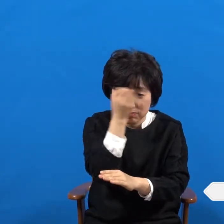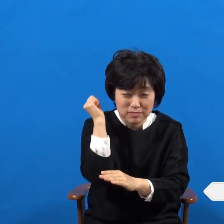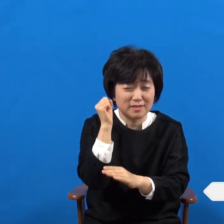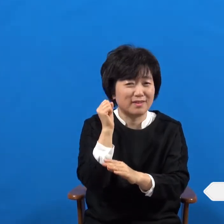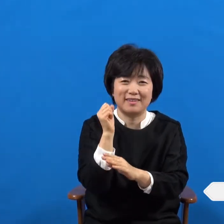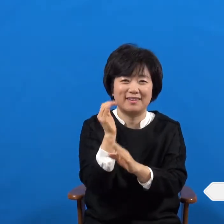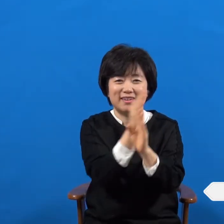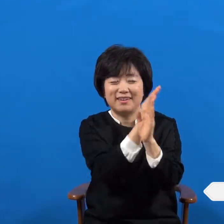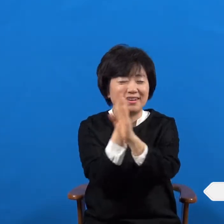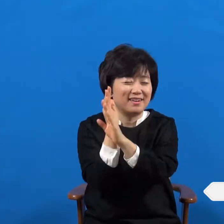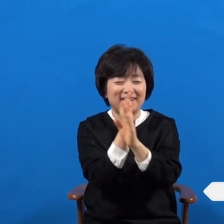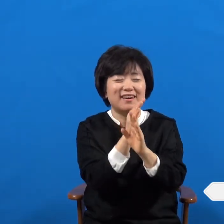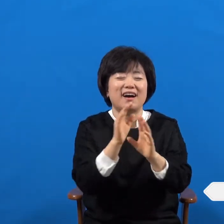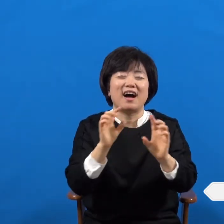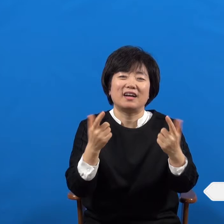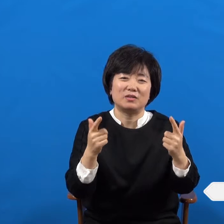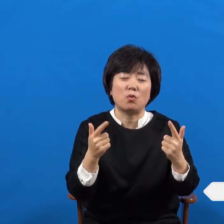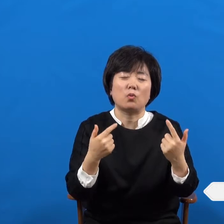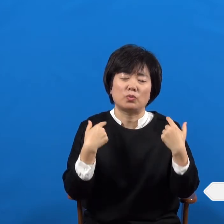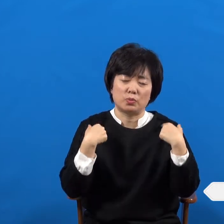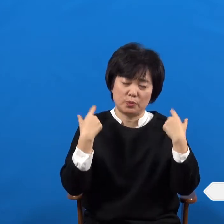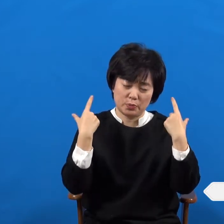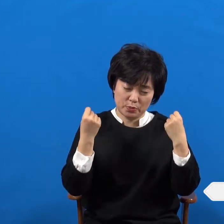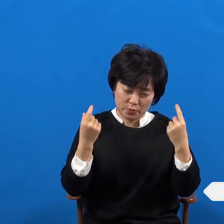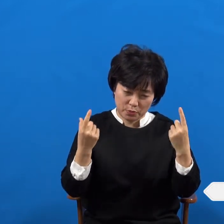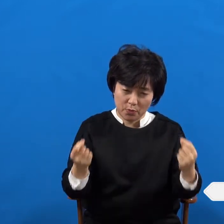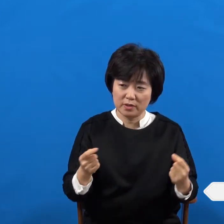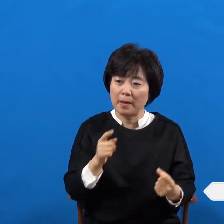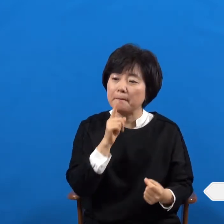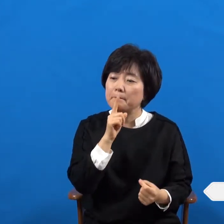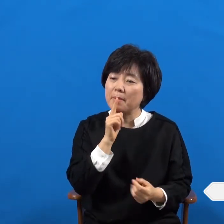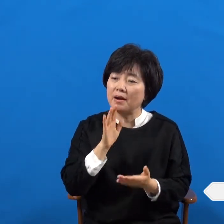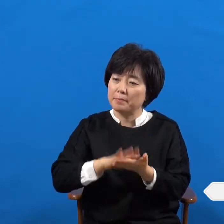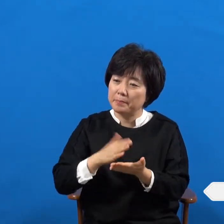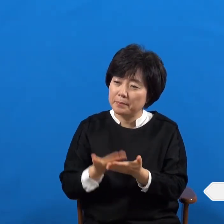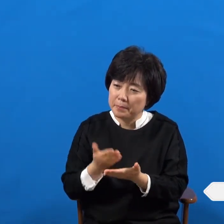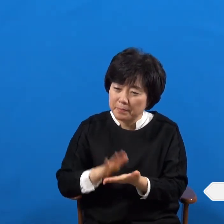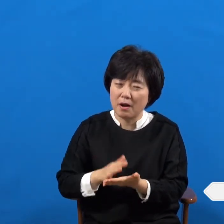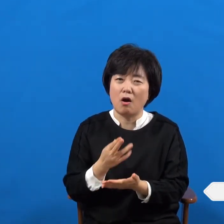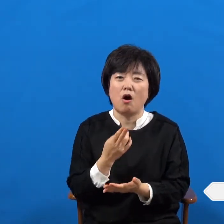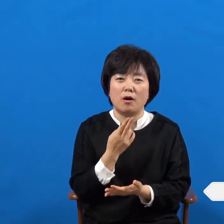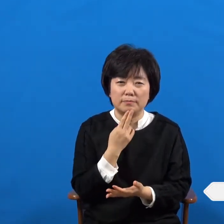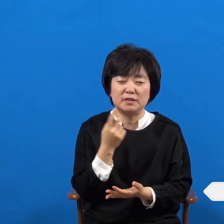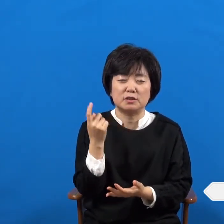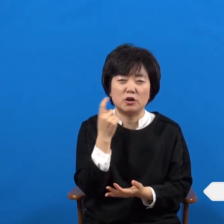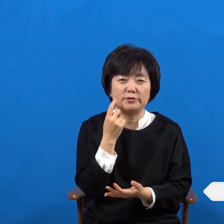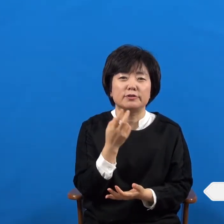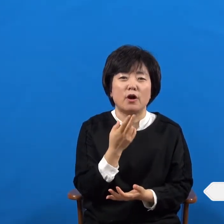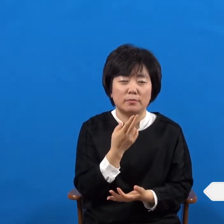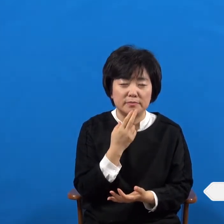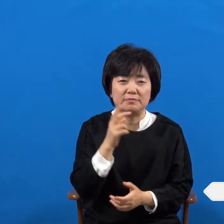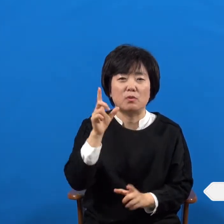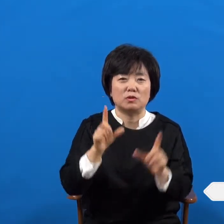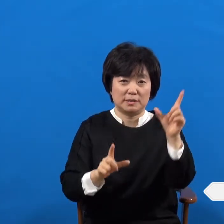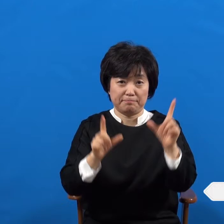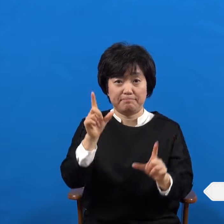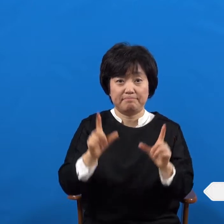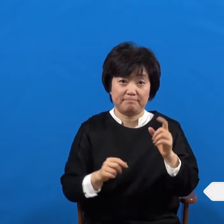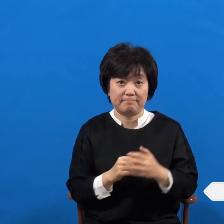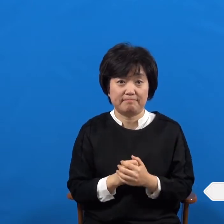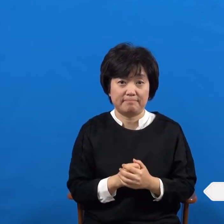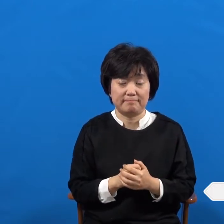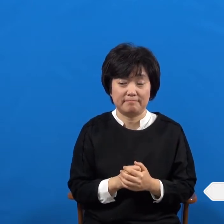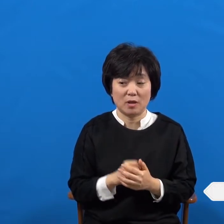따라서 이렇게 저렇게 이야기를 바꾸는 그런 모습이 아니라 이